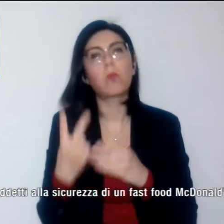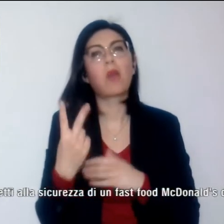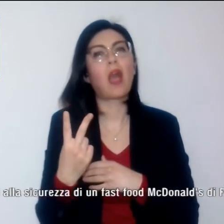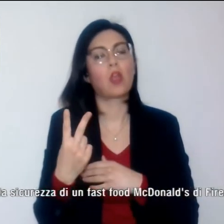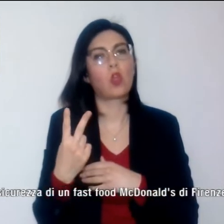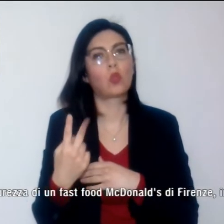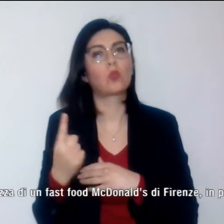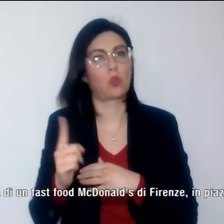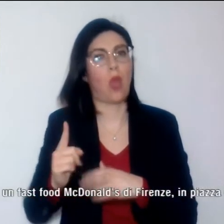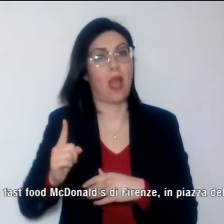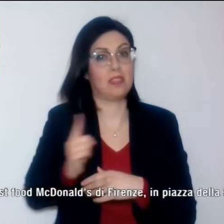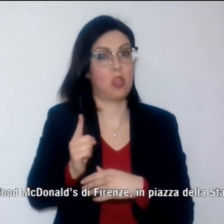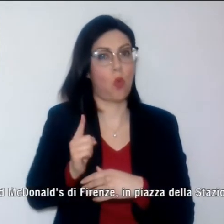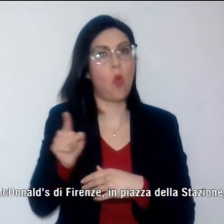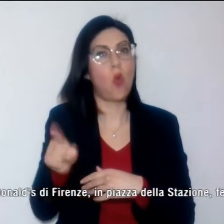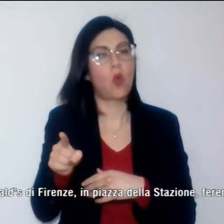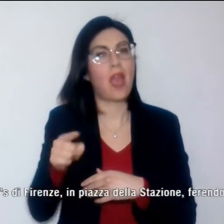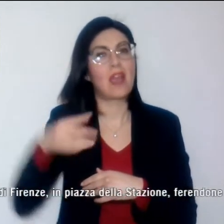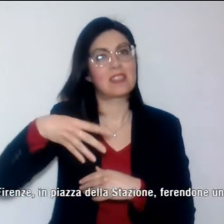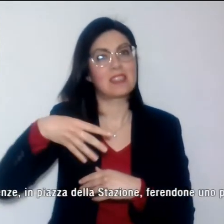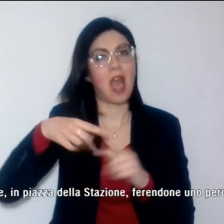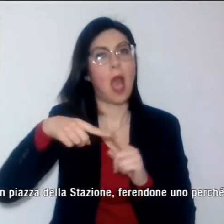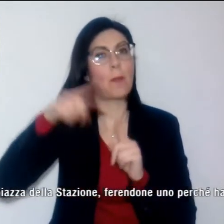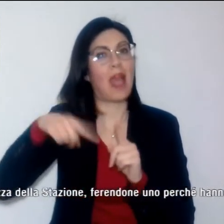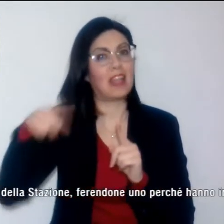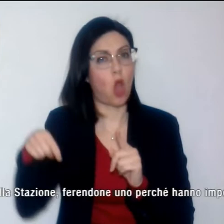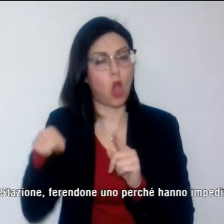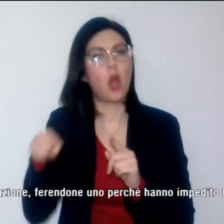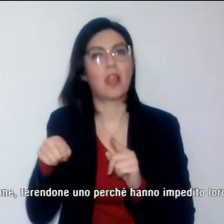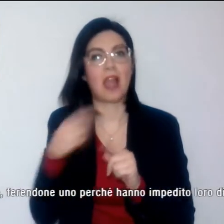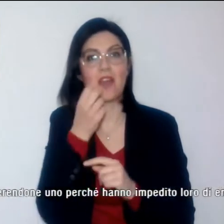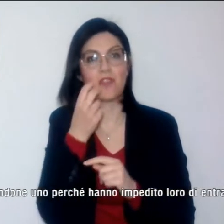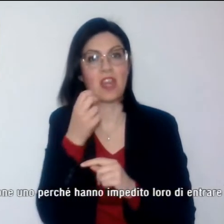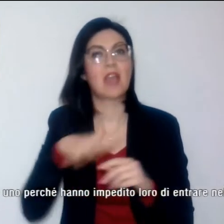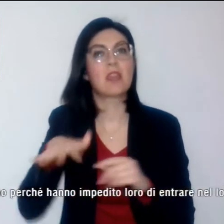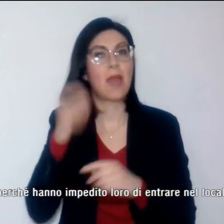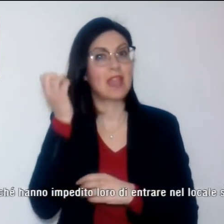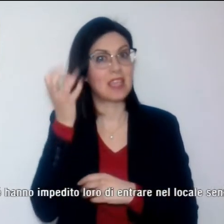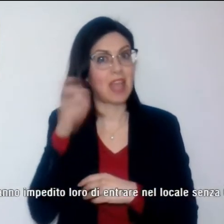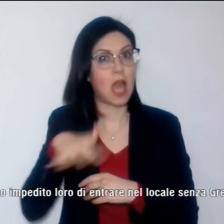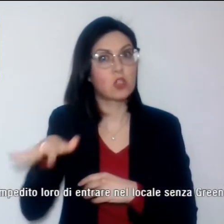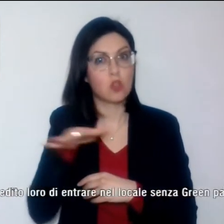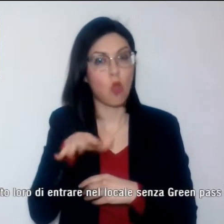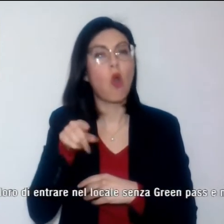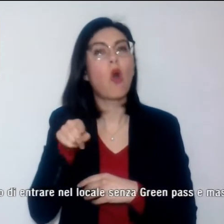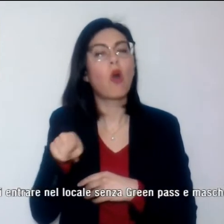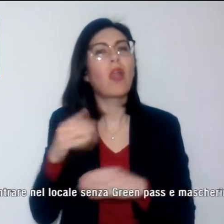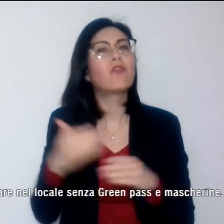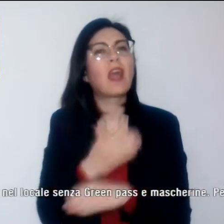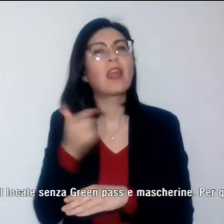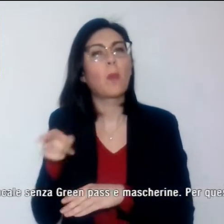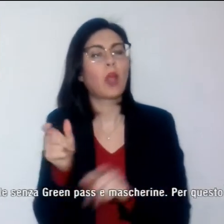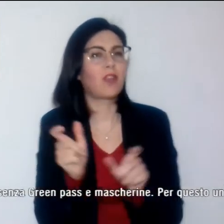mcdonald's a firenze in piazza della stazione ferendone uno perché hanno impedito loro di entrare nel locale